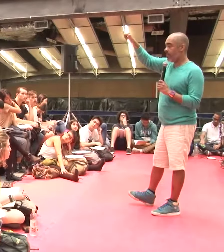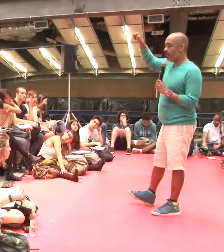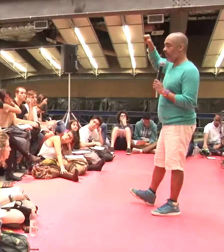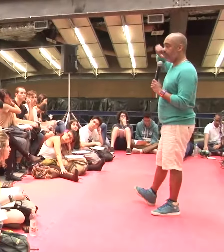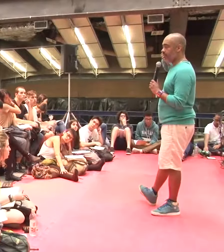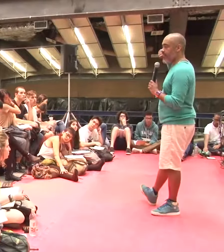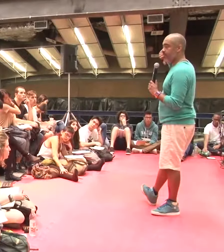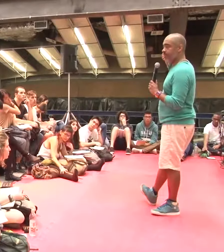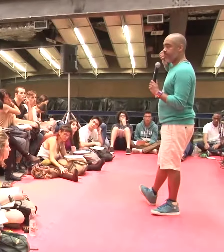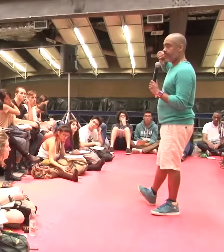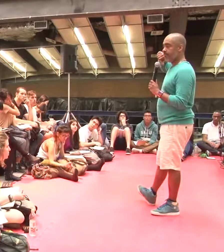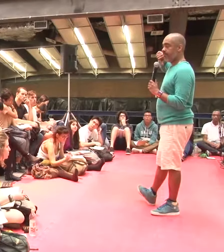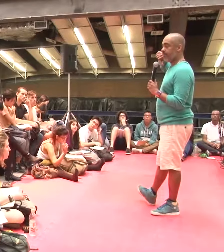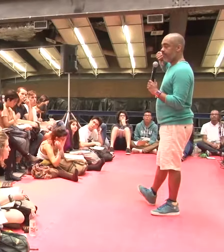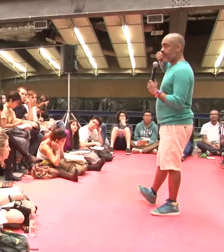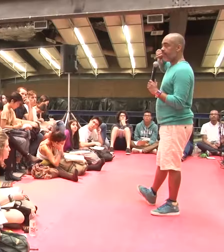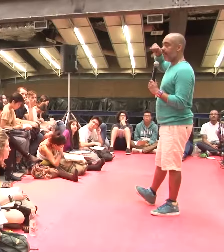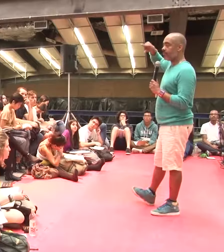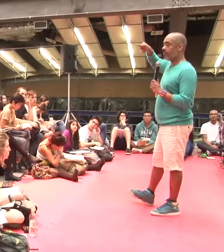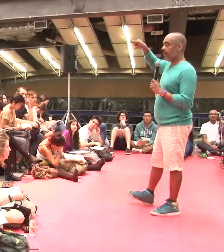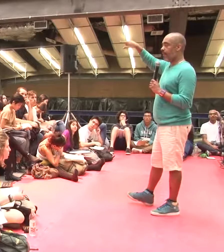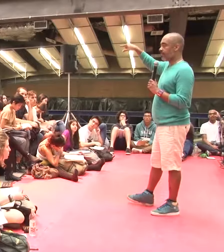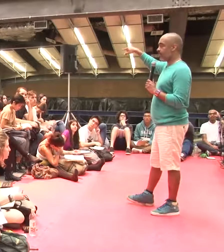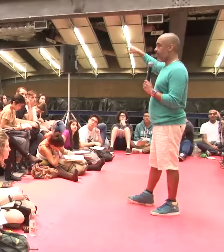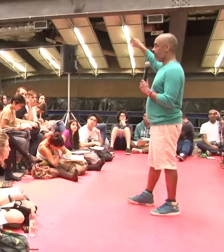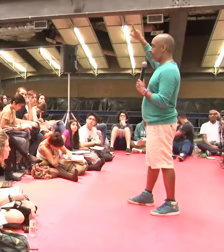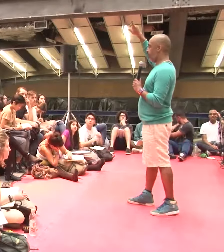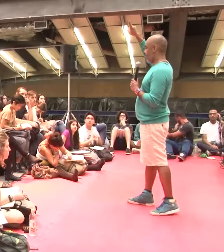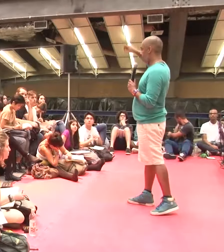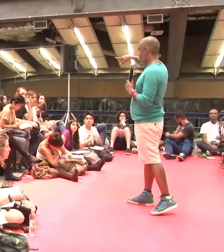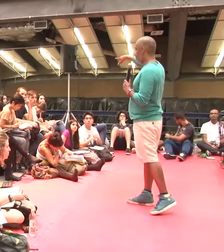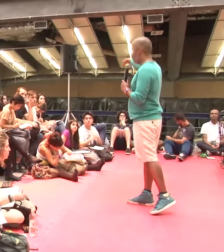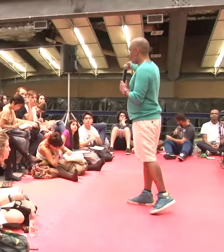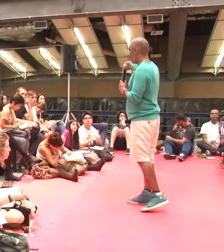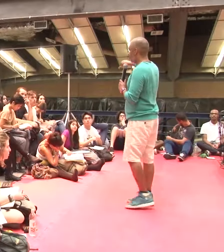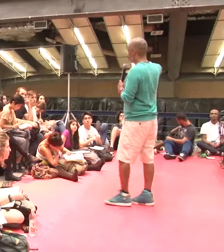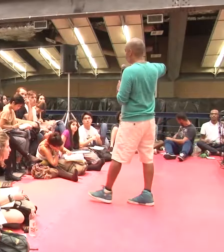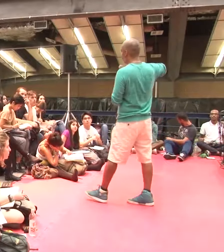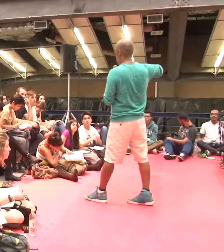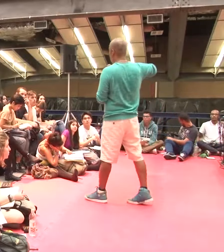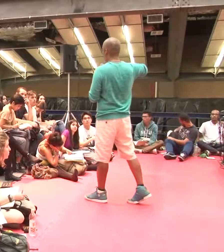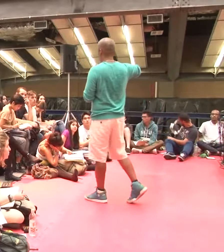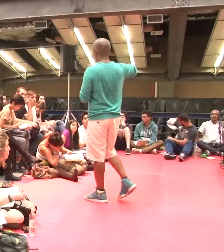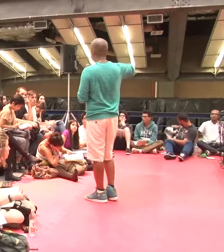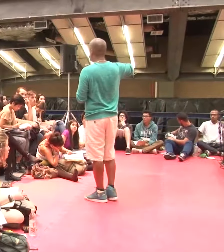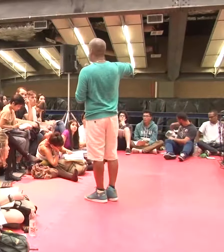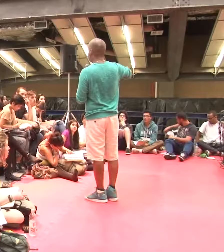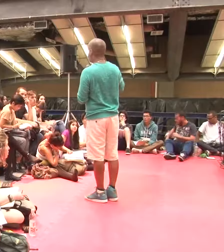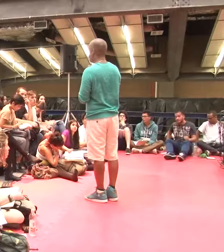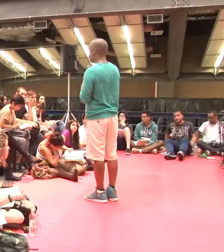história de Bertoleza, das relações que ele passa a estabelecer com Miranda e com outras pessoas